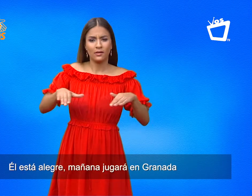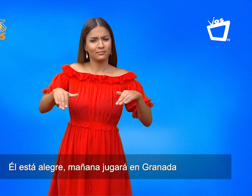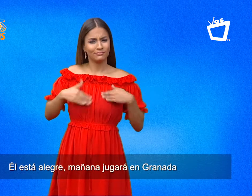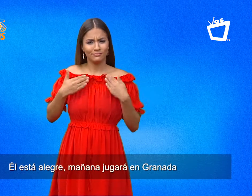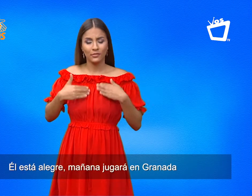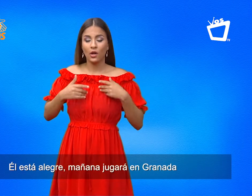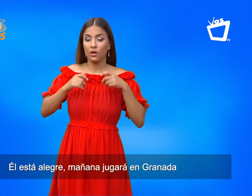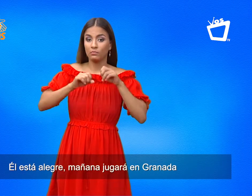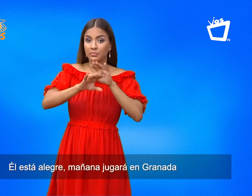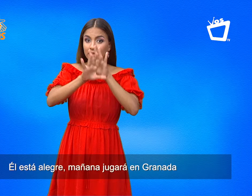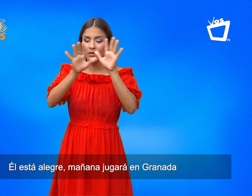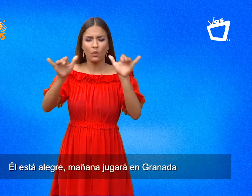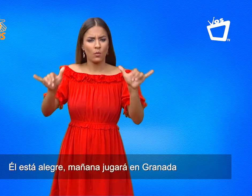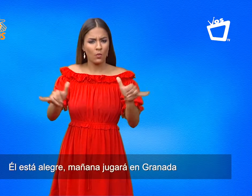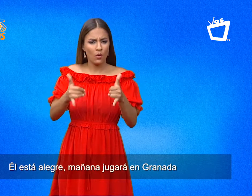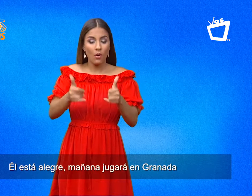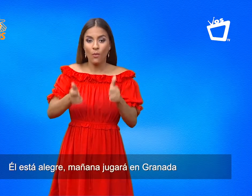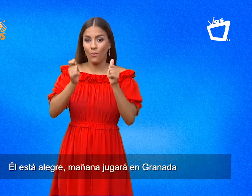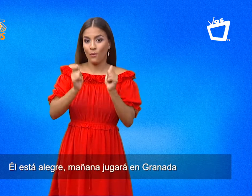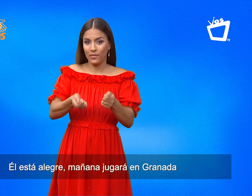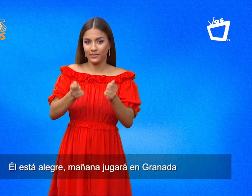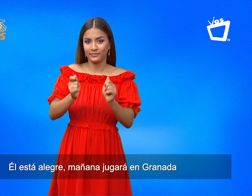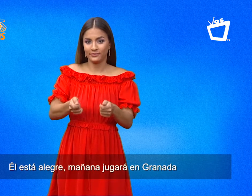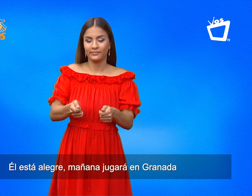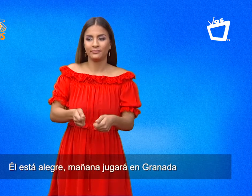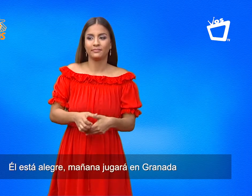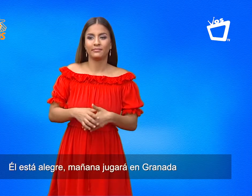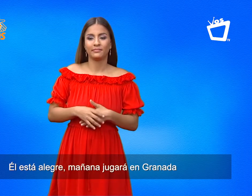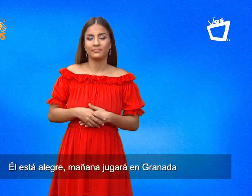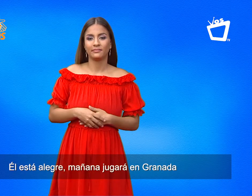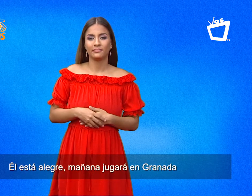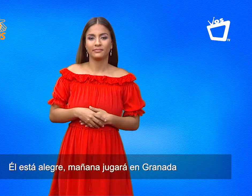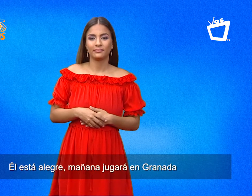esta alegre mañana jugará en granada